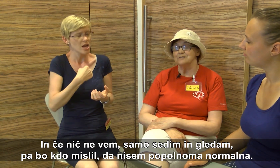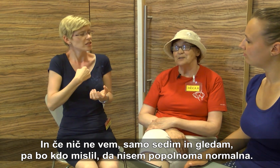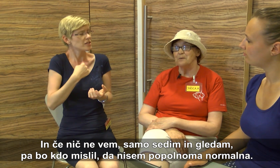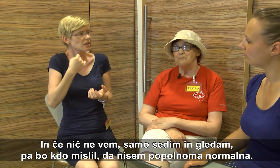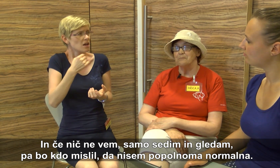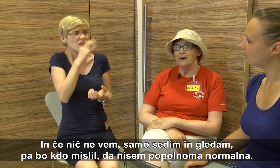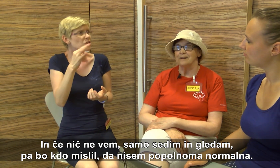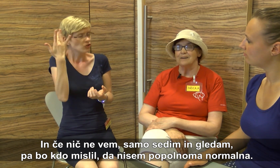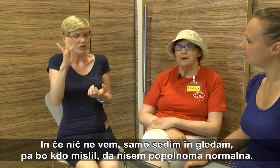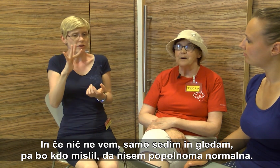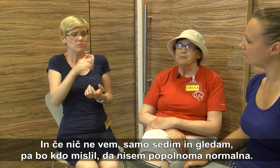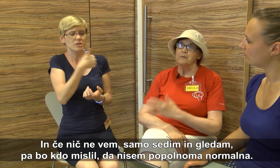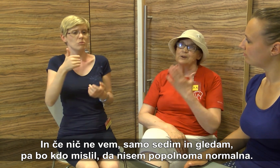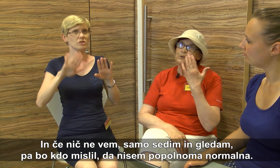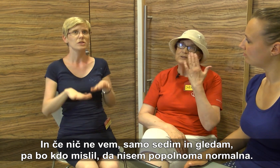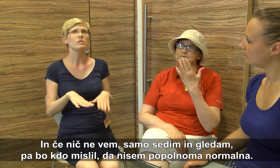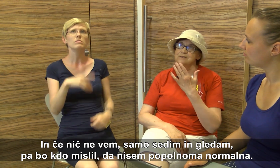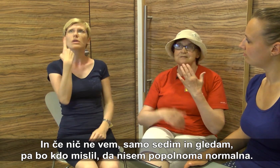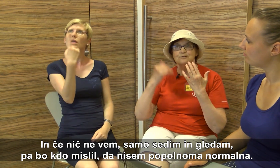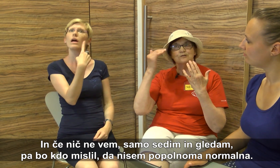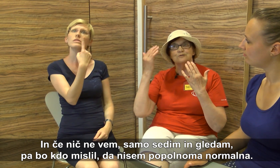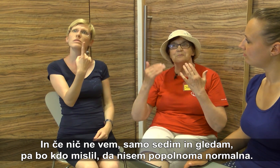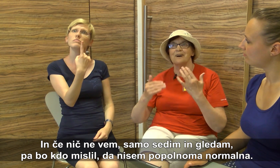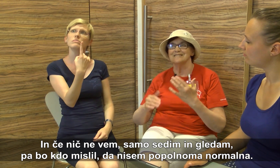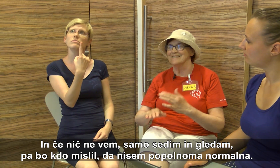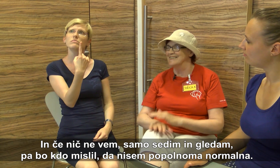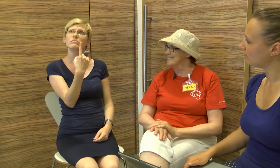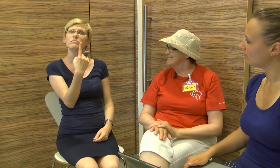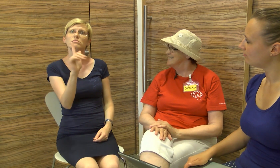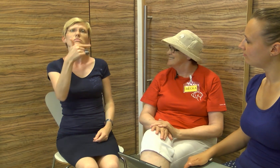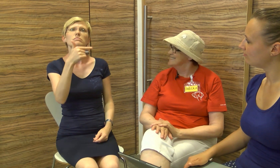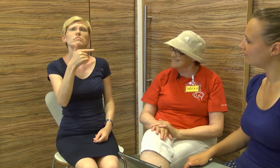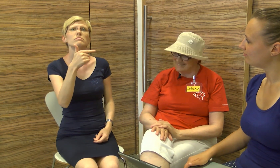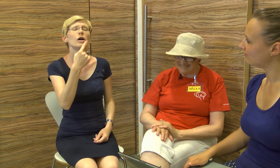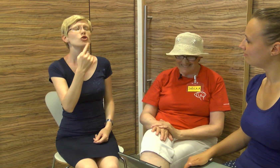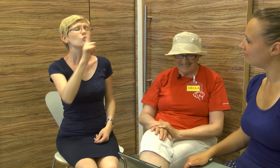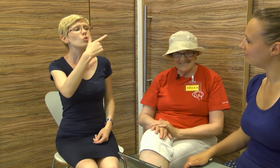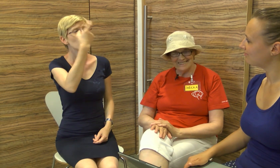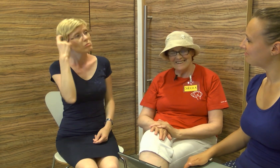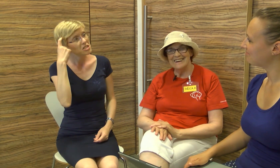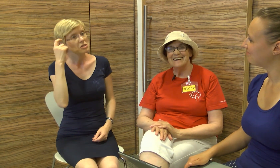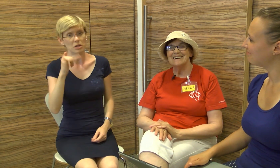па седим, па гледам, па бе гдо мисли да нисам чест нормална, не.